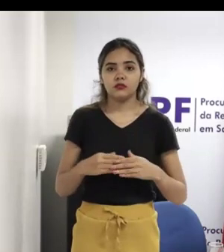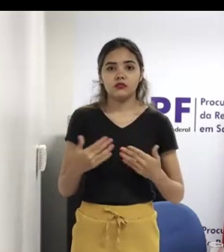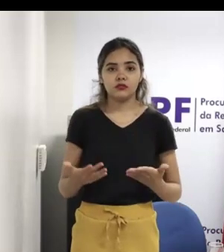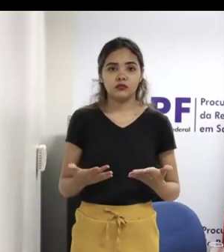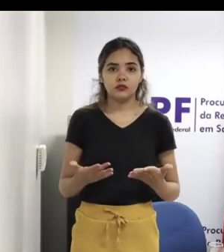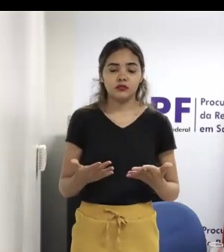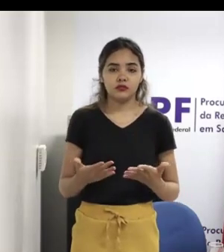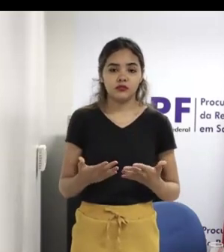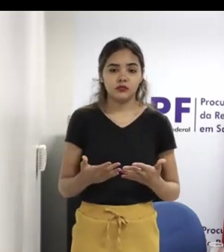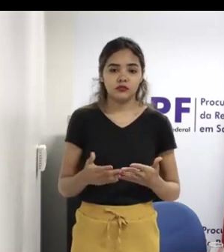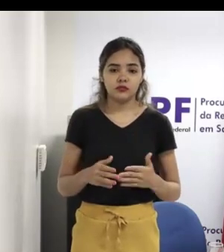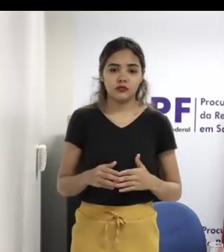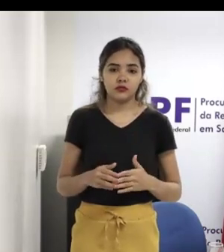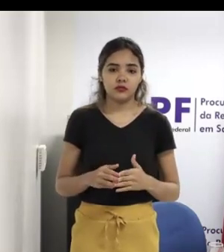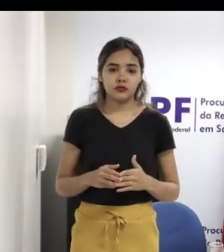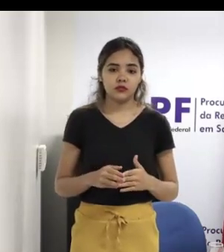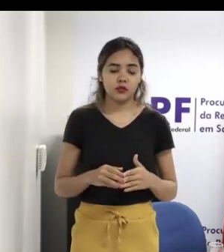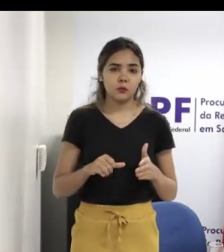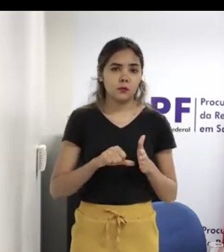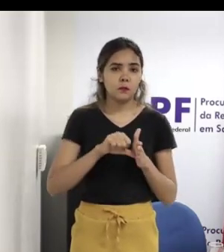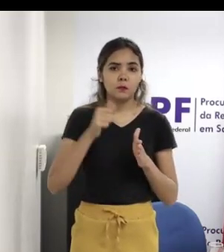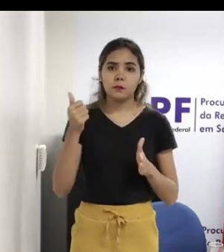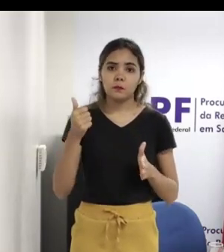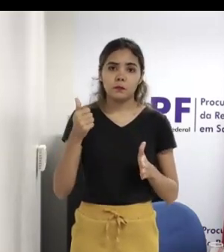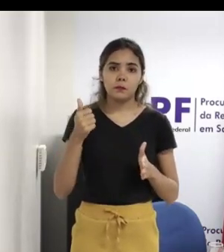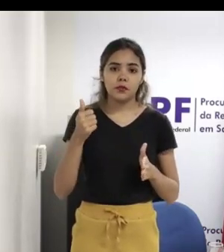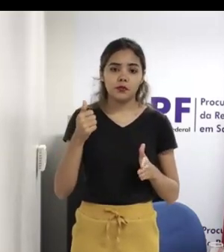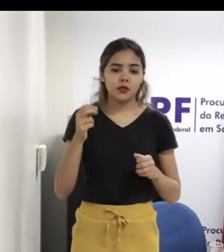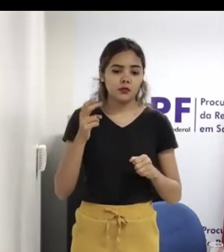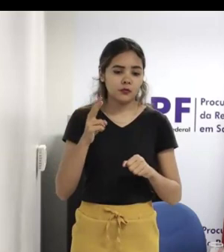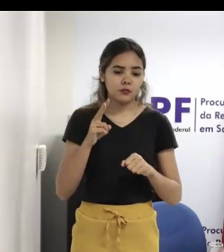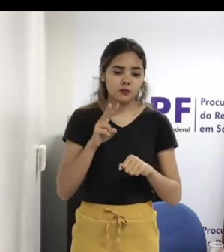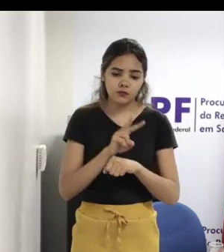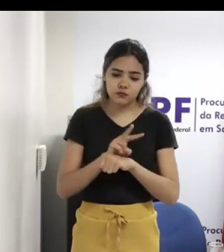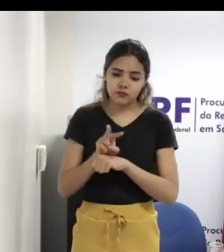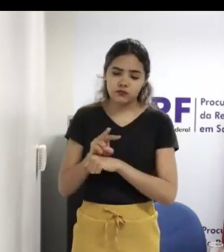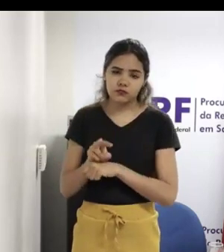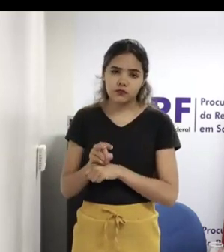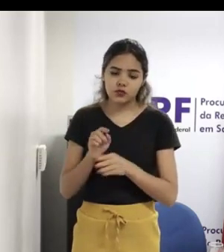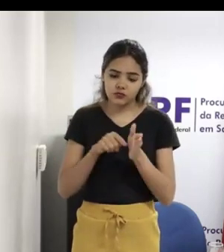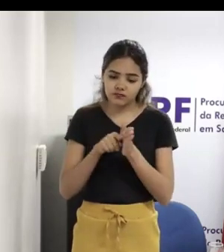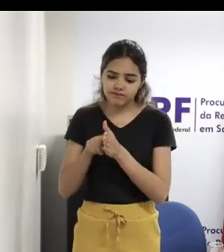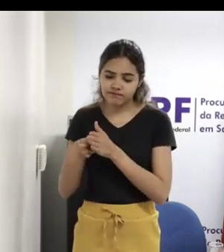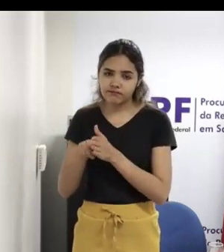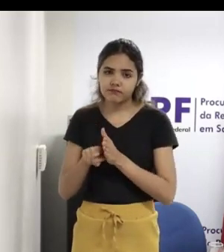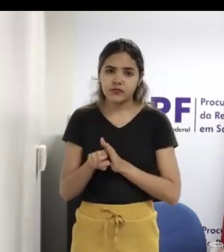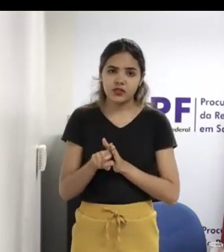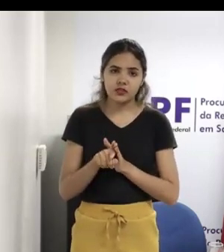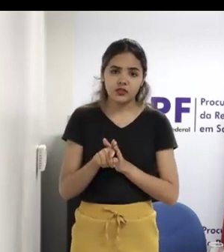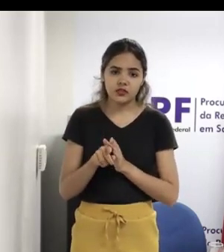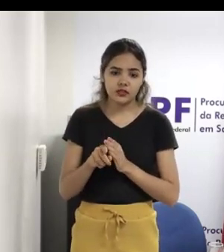chega a primeira medida se tomar é fazer uma apuração de onde é que tá saindo Qual é o